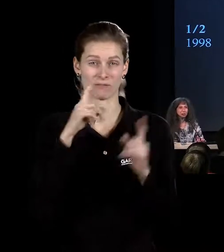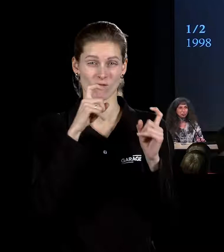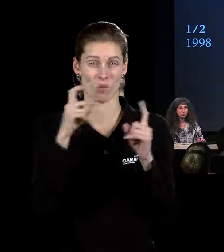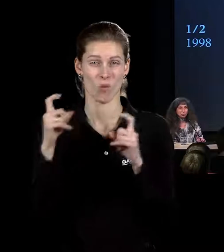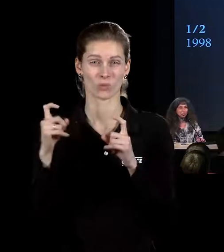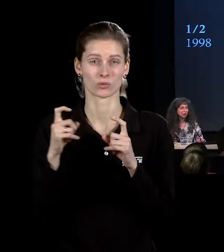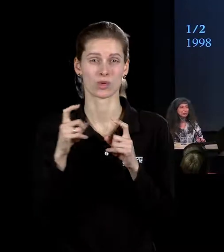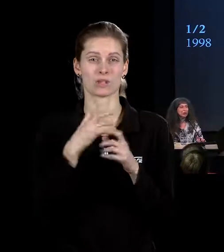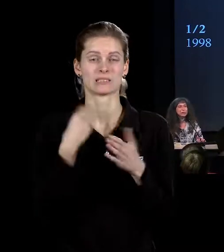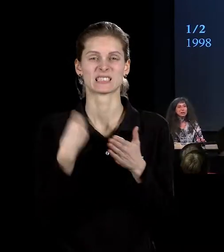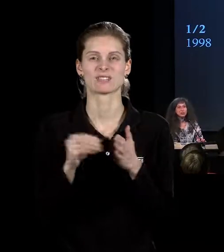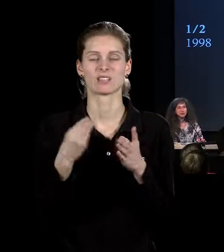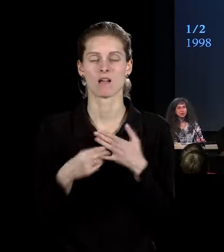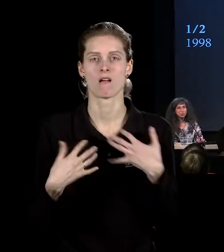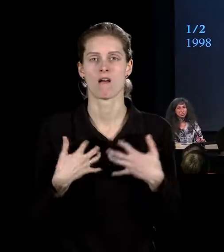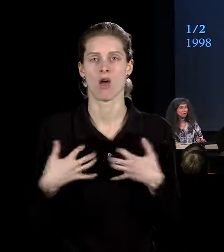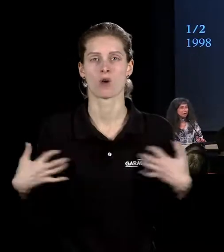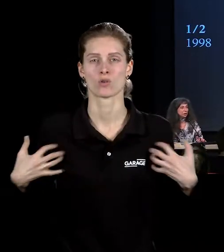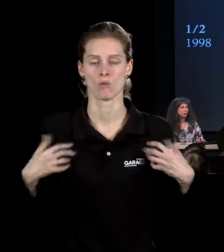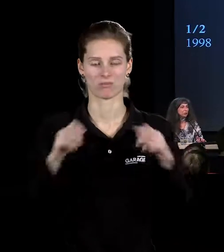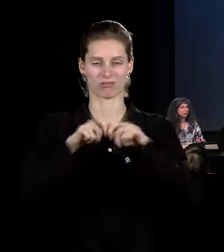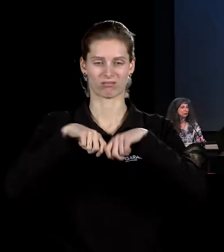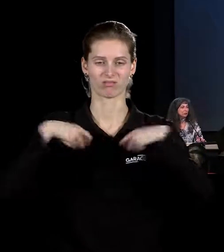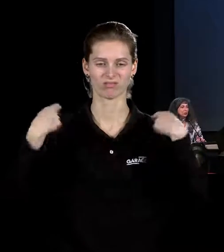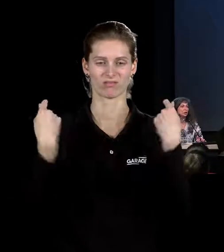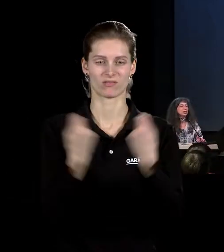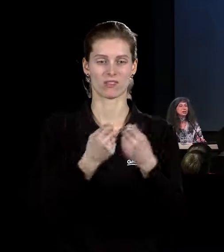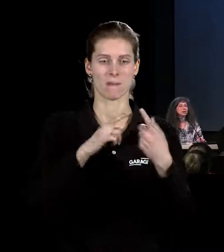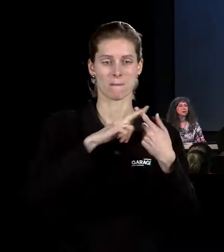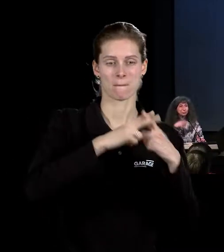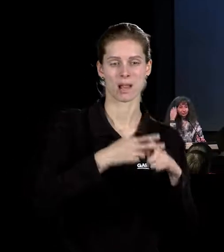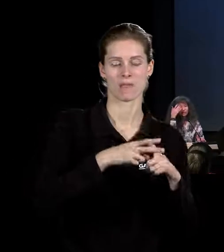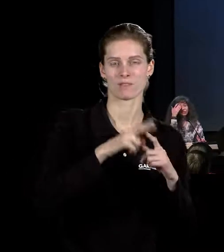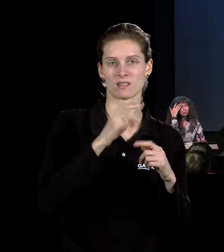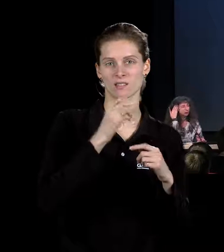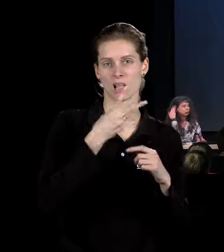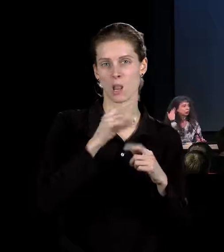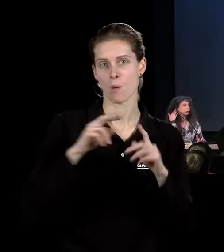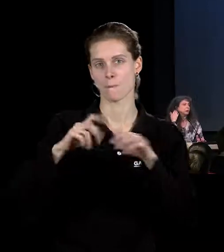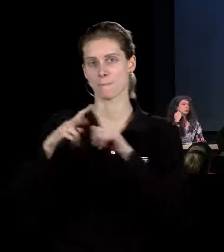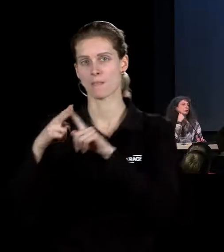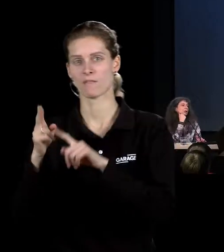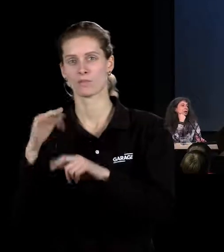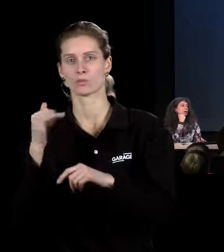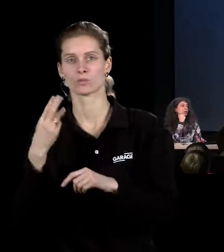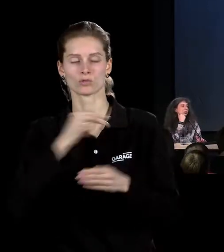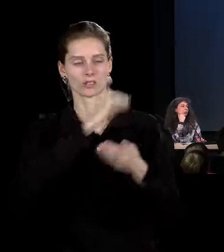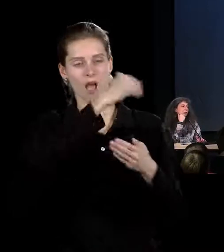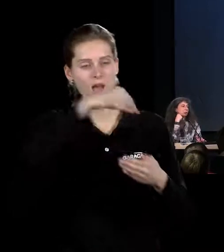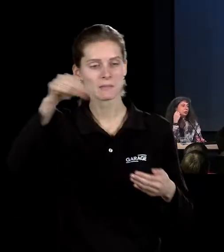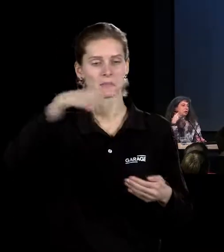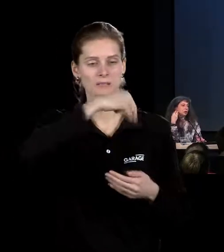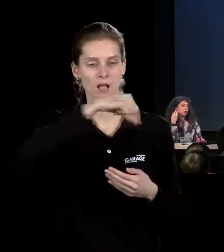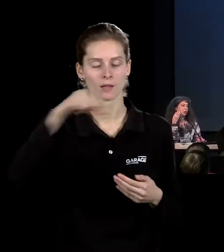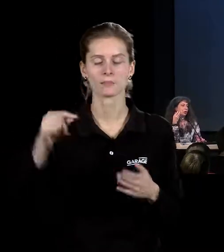скелетом, вывернутым наизнанку. Вот эта половина тела, которую он выворачивает, и половина души – это те надписи, которыми его покрывают. Он